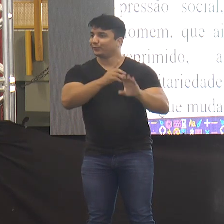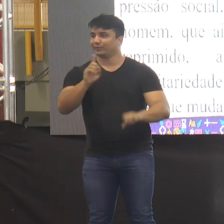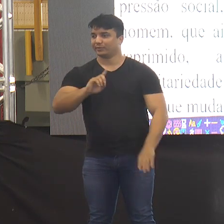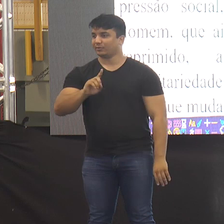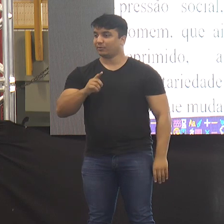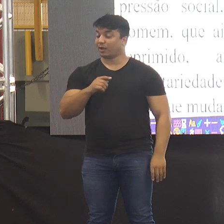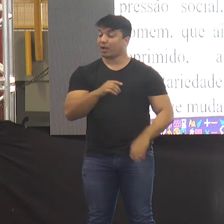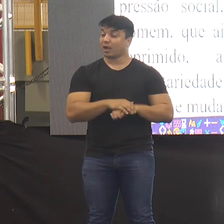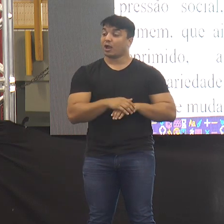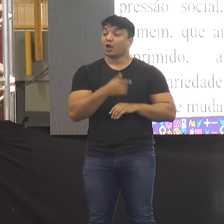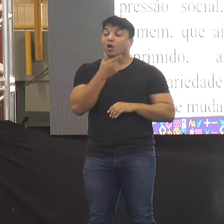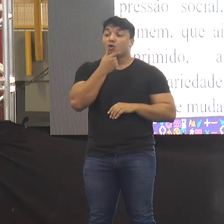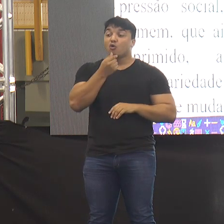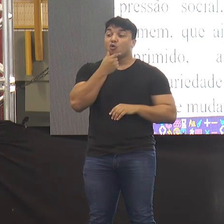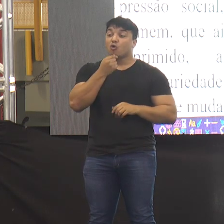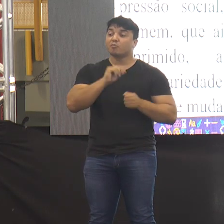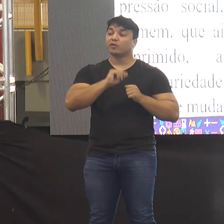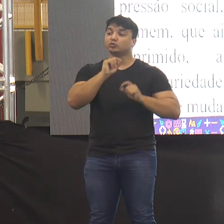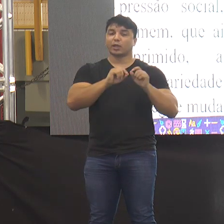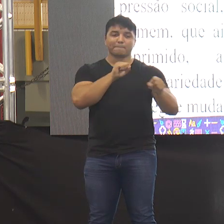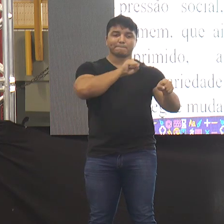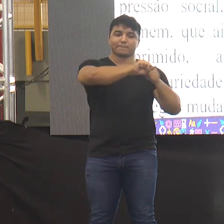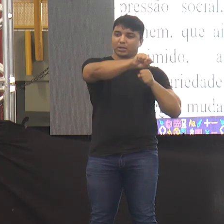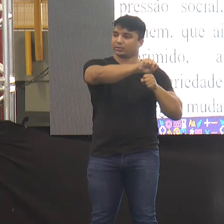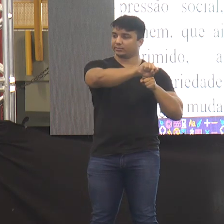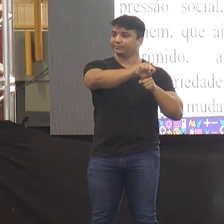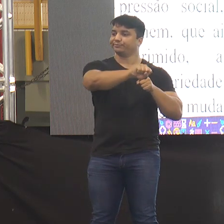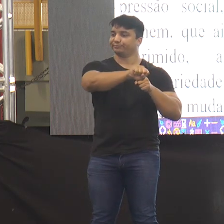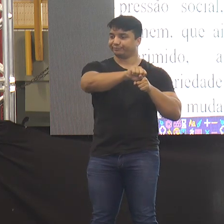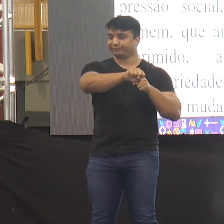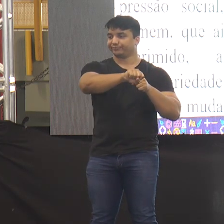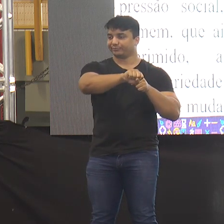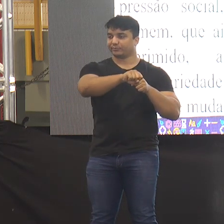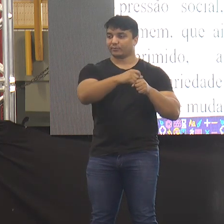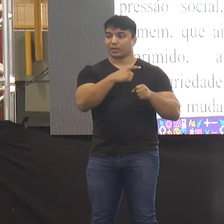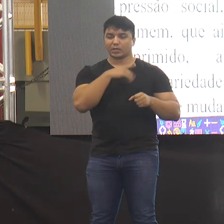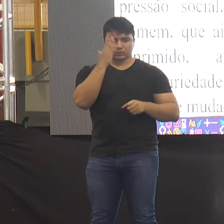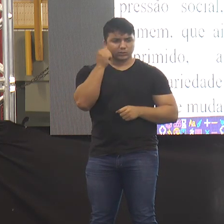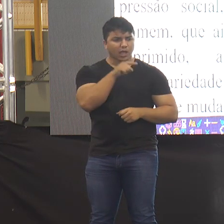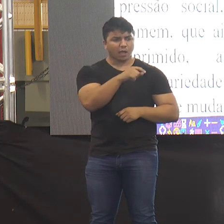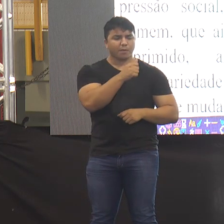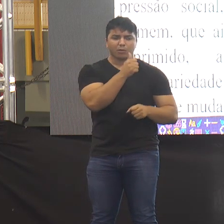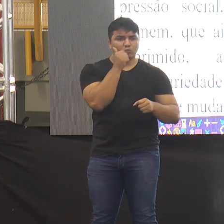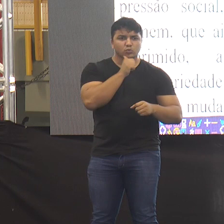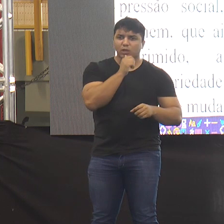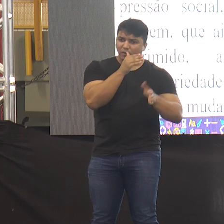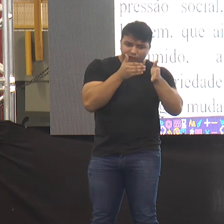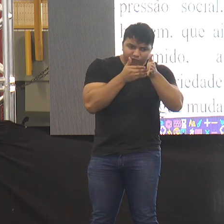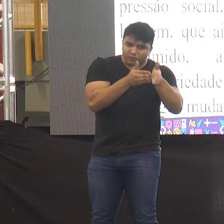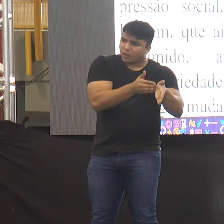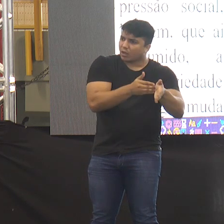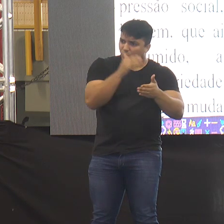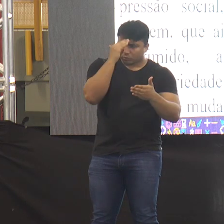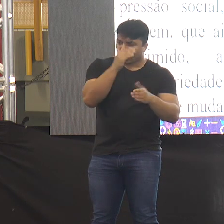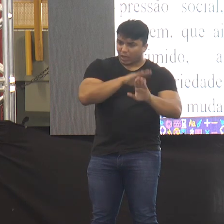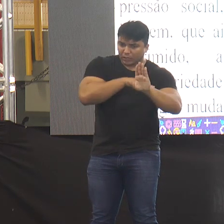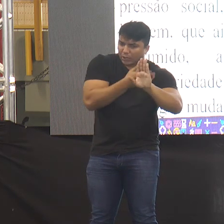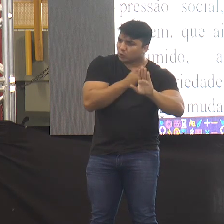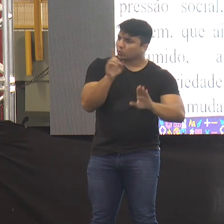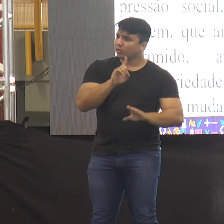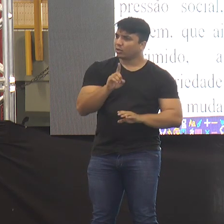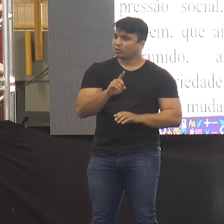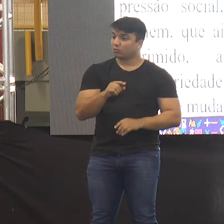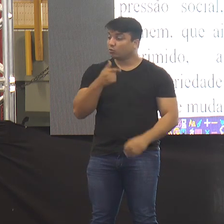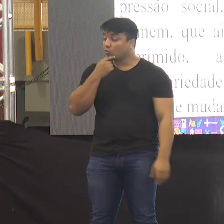ele mata a mulher com as próprias mãos. Nós sabemos que a mulher é inocente. Como é o nome